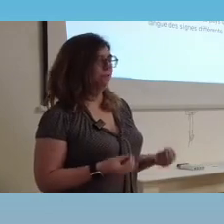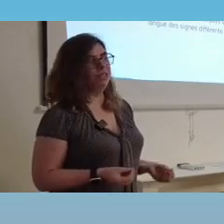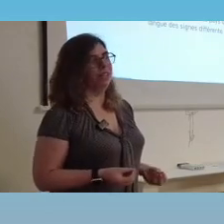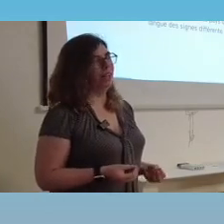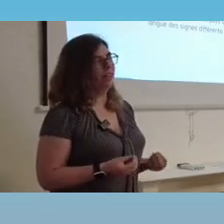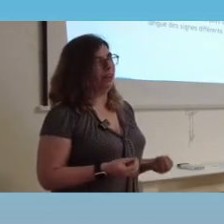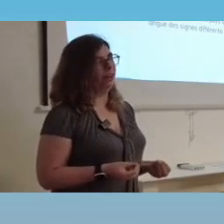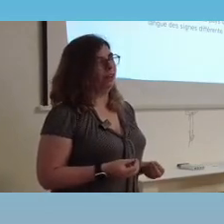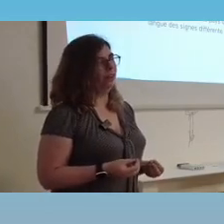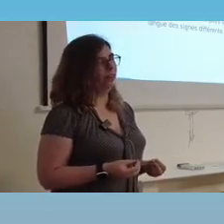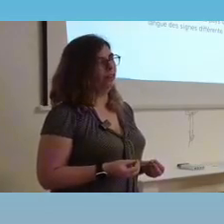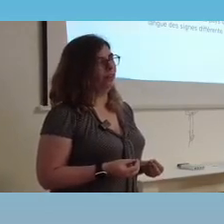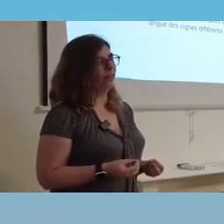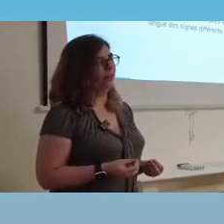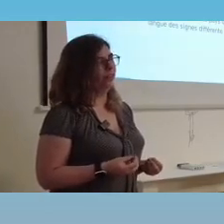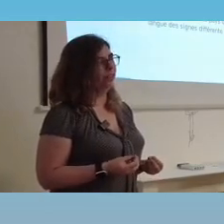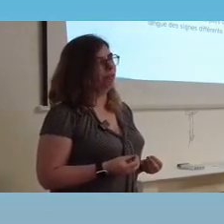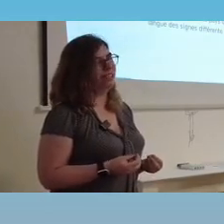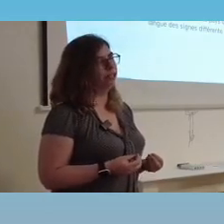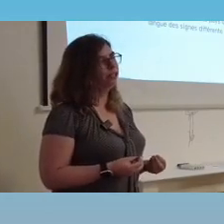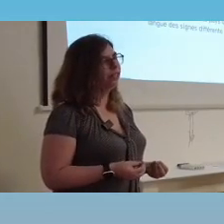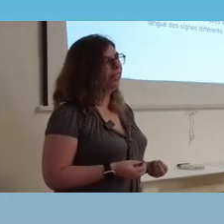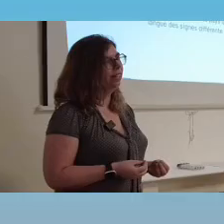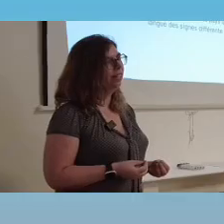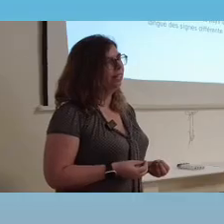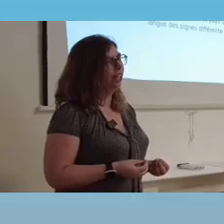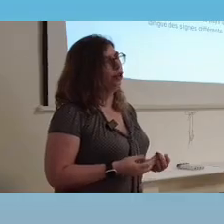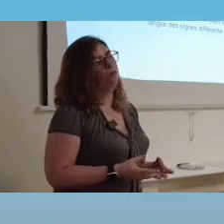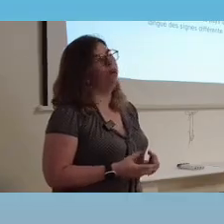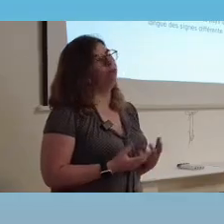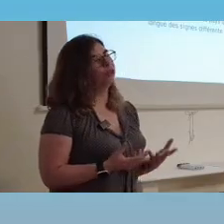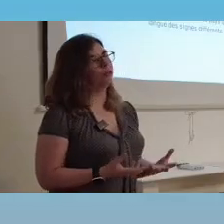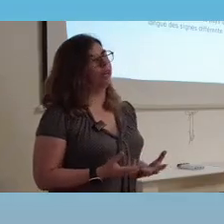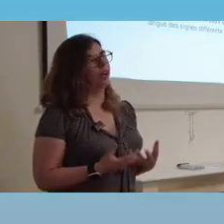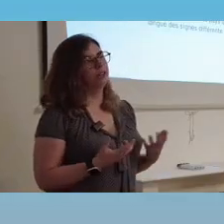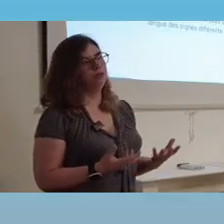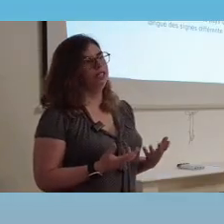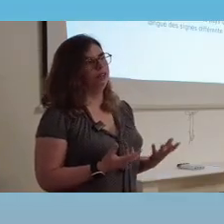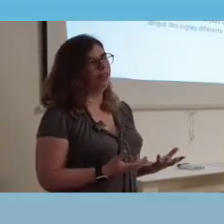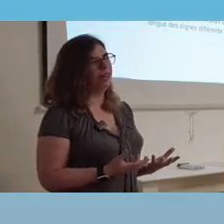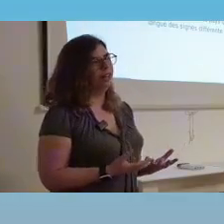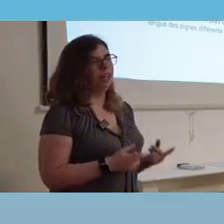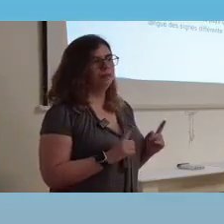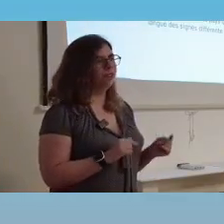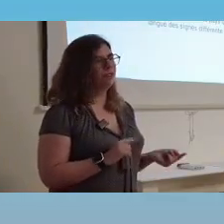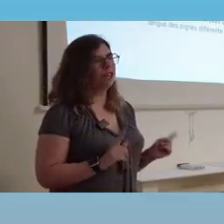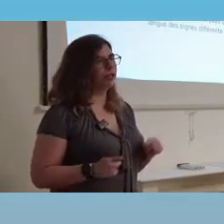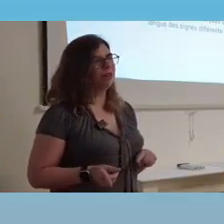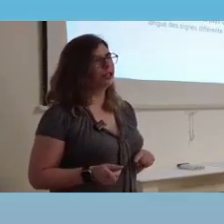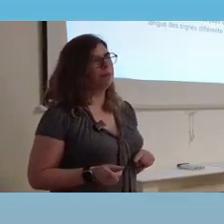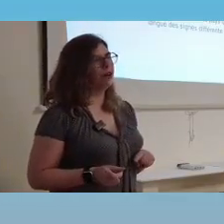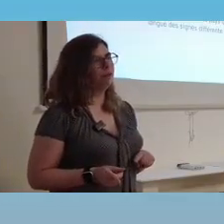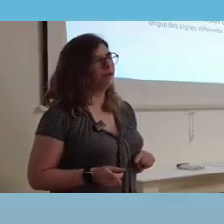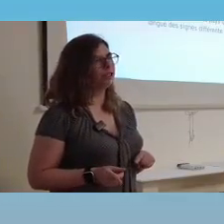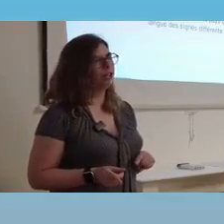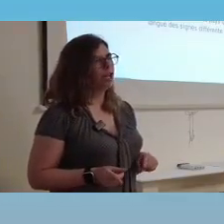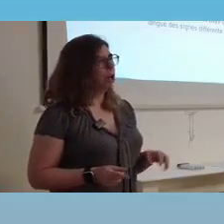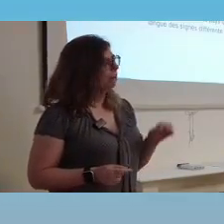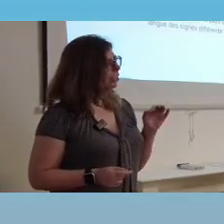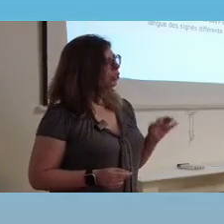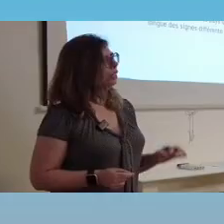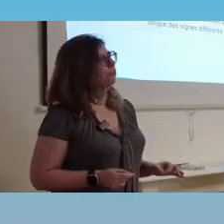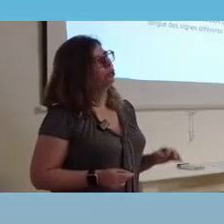voulez vous amuser avec cette base de données et vous voulez construire un outil avec, il faut savoir que ça ne marchera pas en